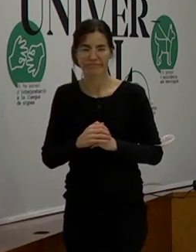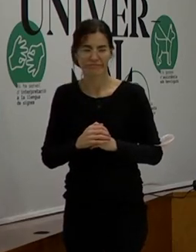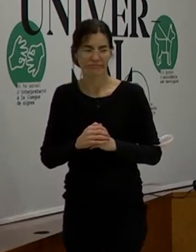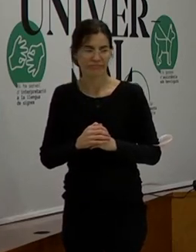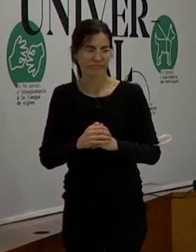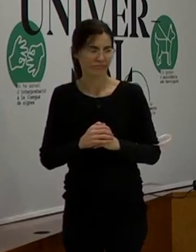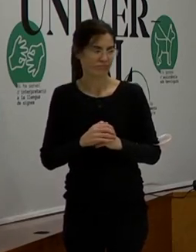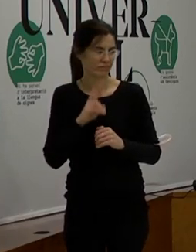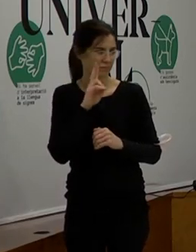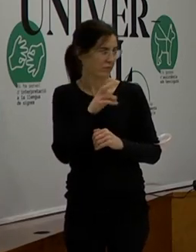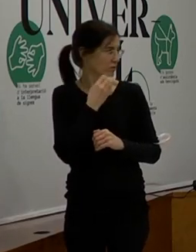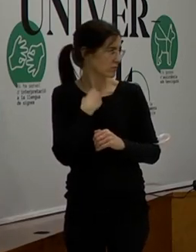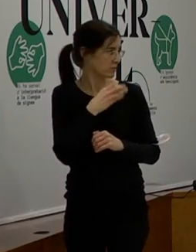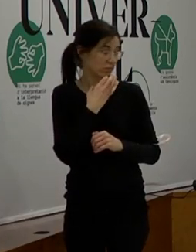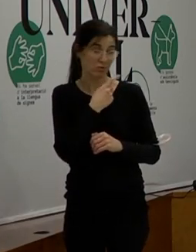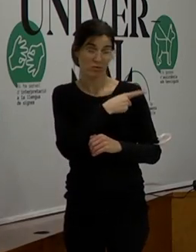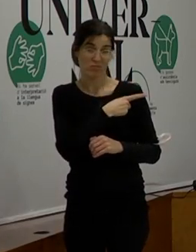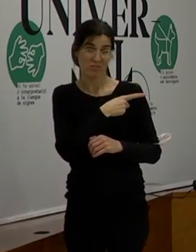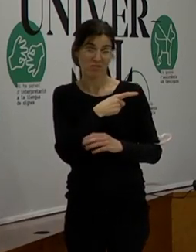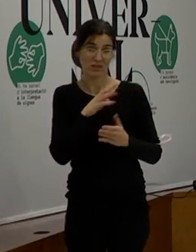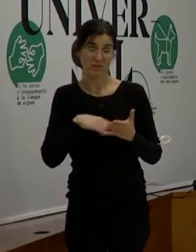Veus Barcelona? Això és l'Avinguda de Roma.